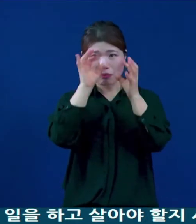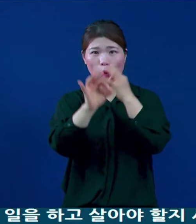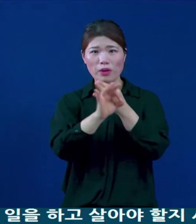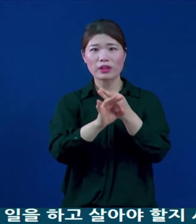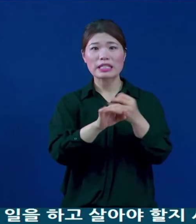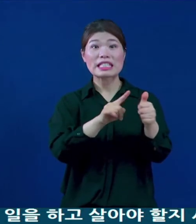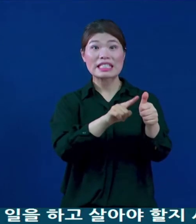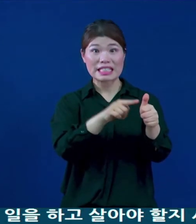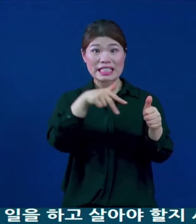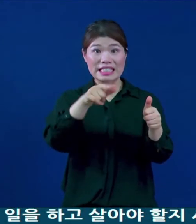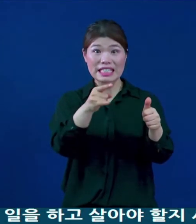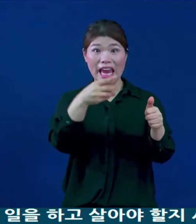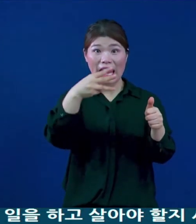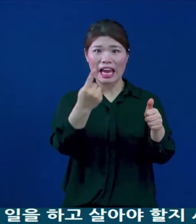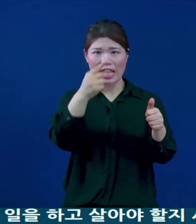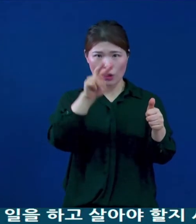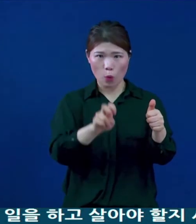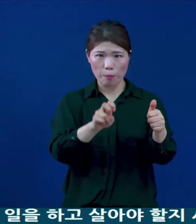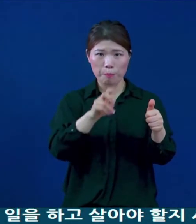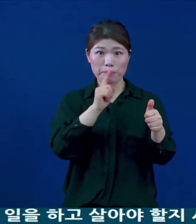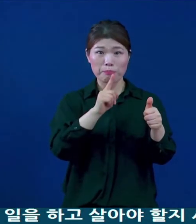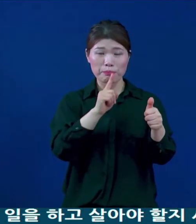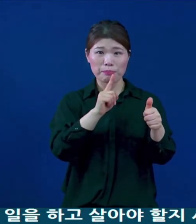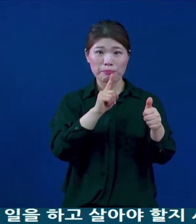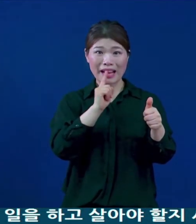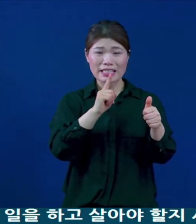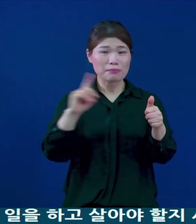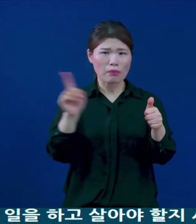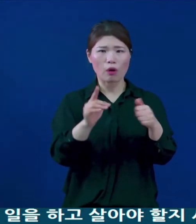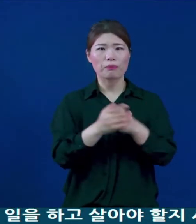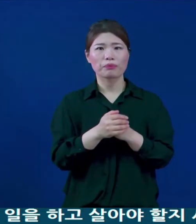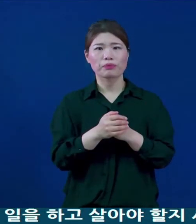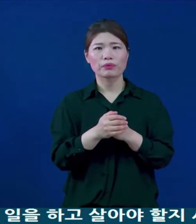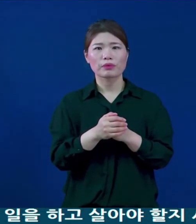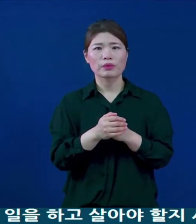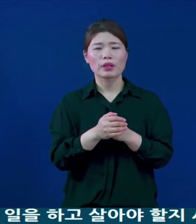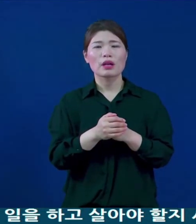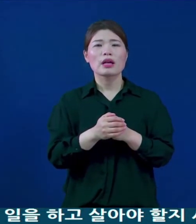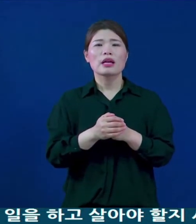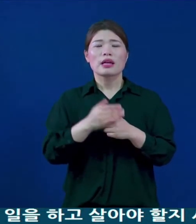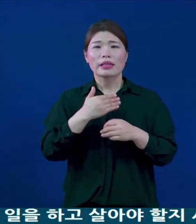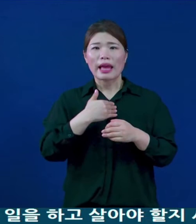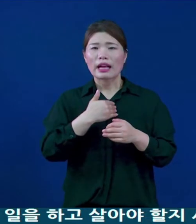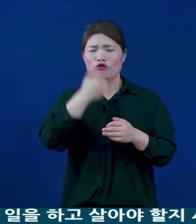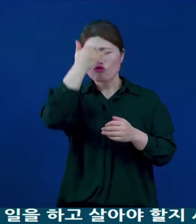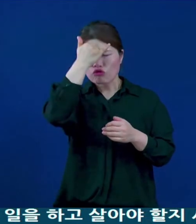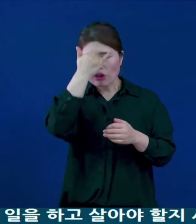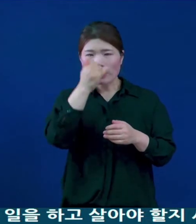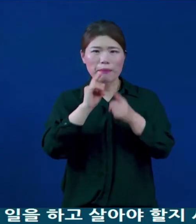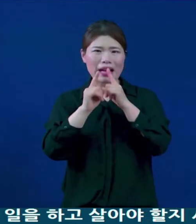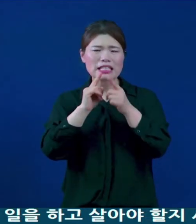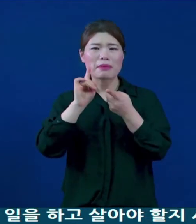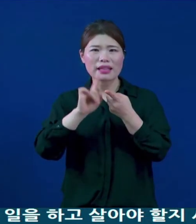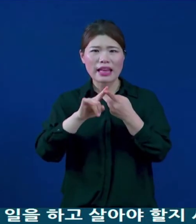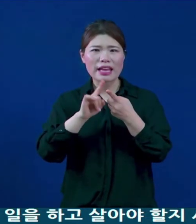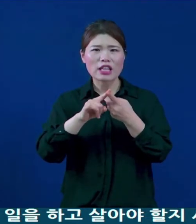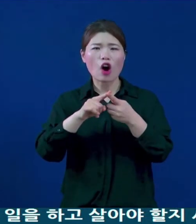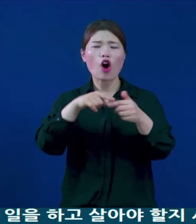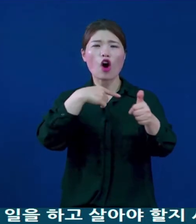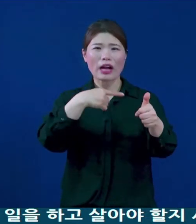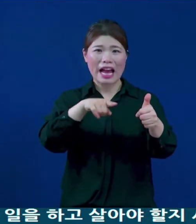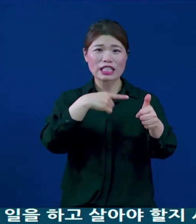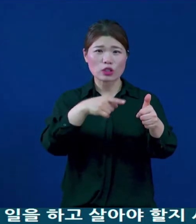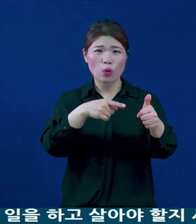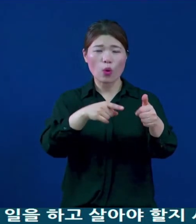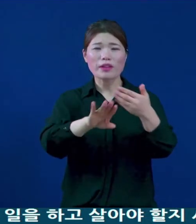있습니다. 요약하면 내가 들은 바를 충성된 사람에게 네가 가르쳐서 그들이 또 다른 사람을 가르치게 하라, 이 말이었어요.